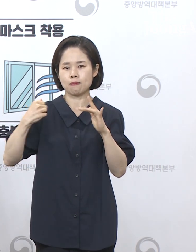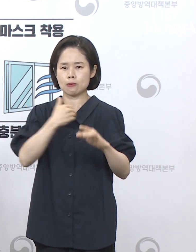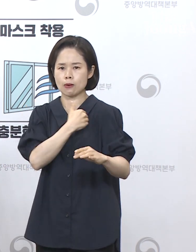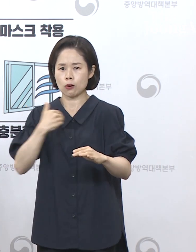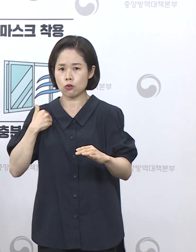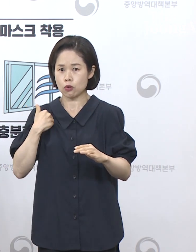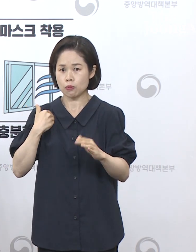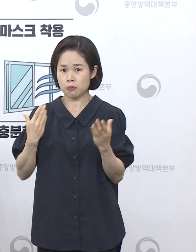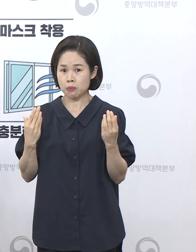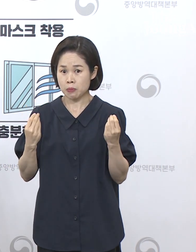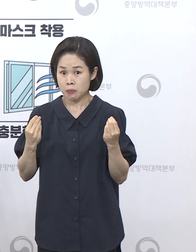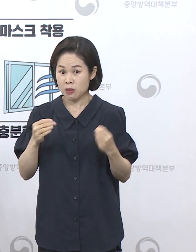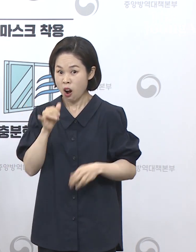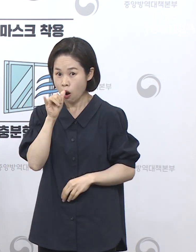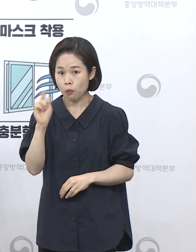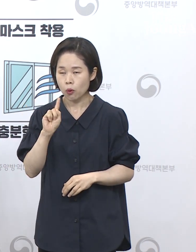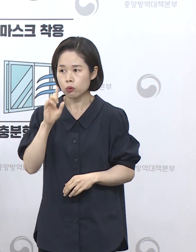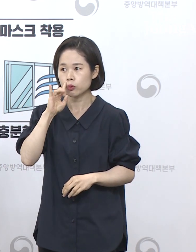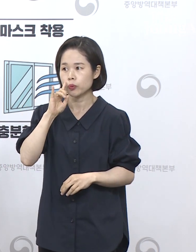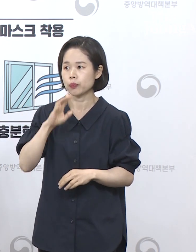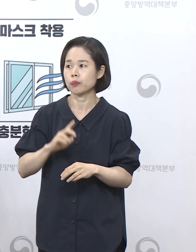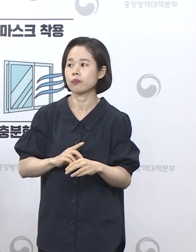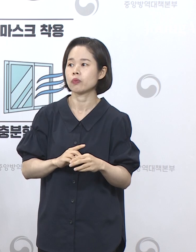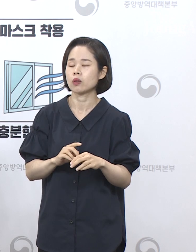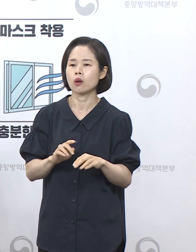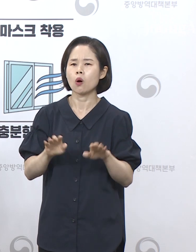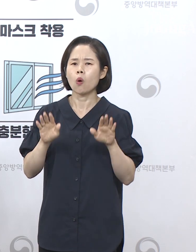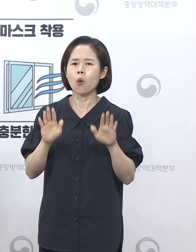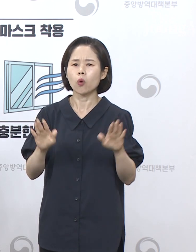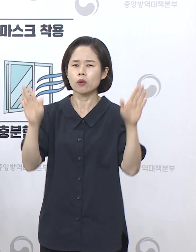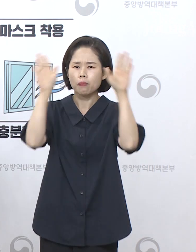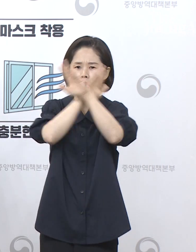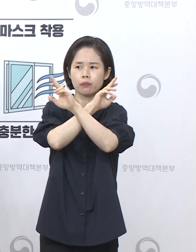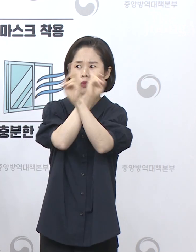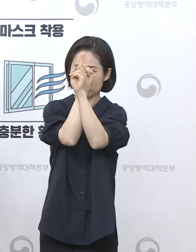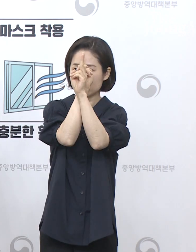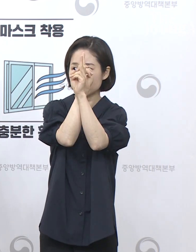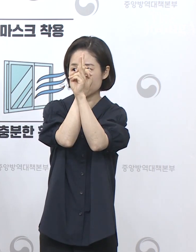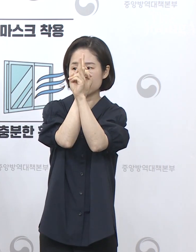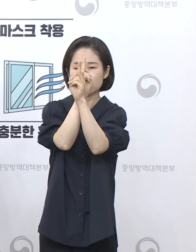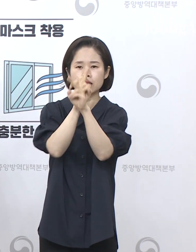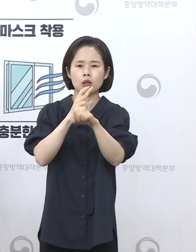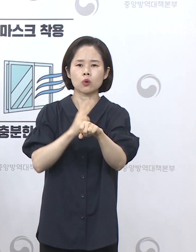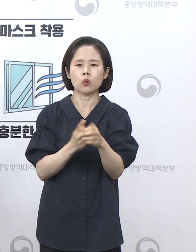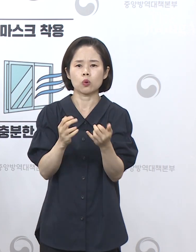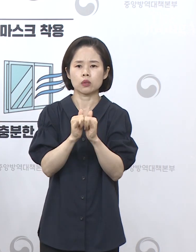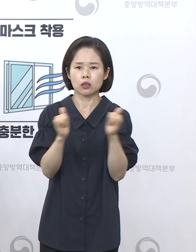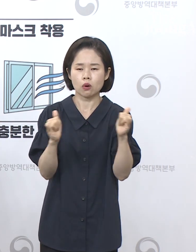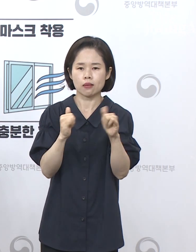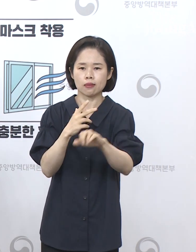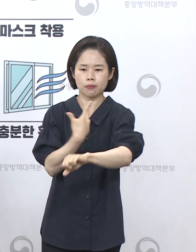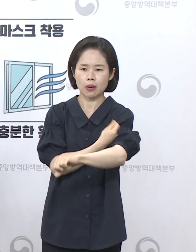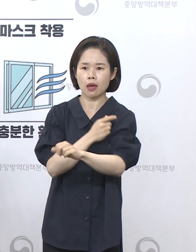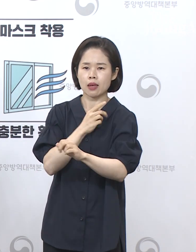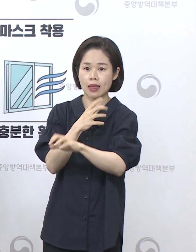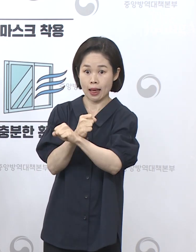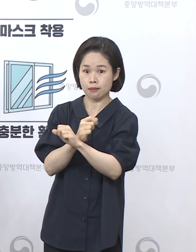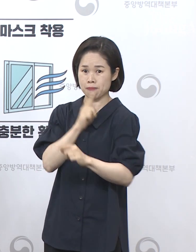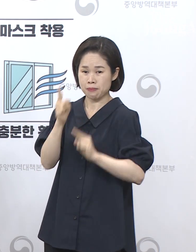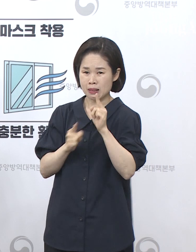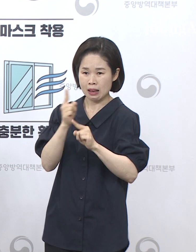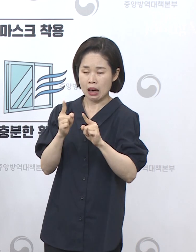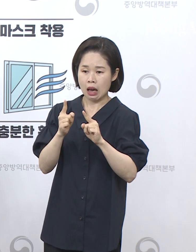하셨습니다. 오늘 0시 교직원 사전 예약 때도 초반 1시간가량은 사이트 접속이 어려웠던 분들이 있다라고